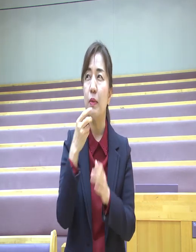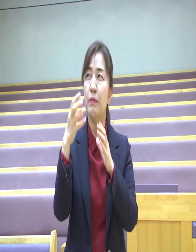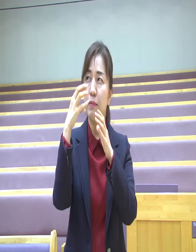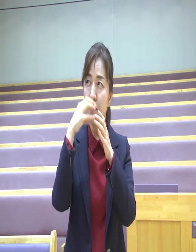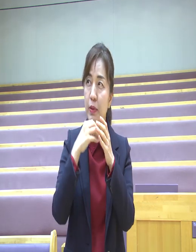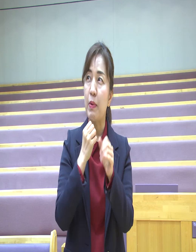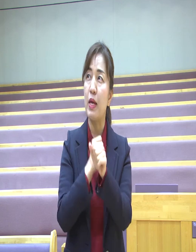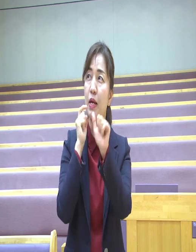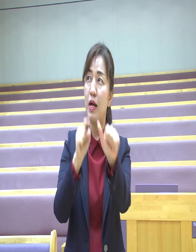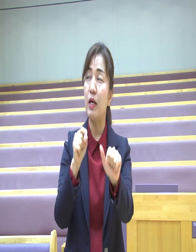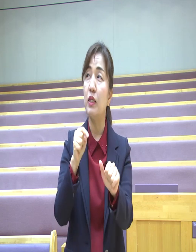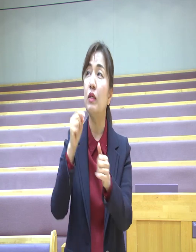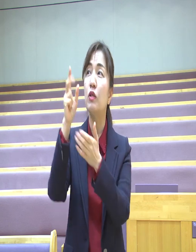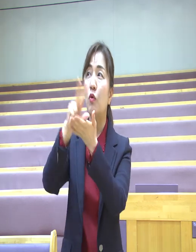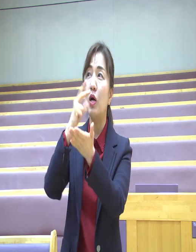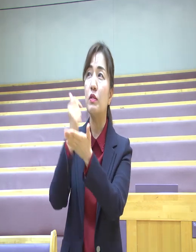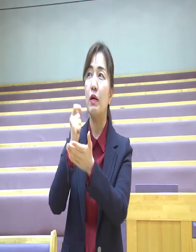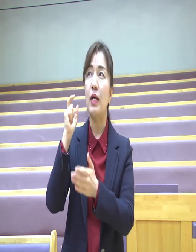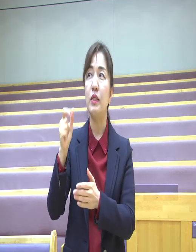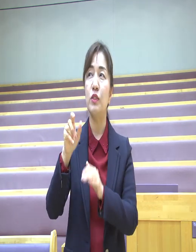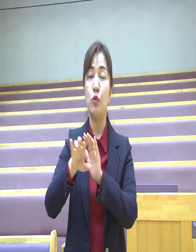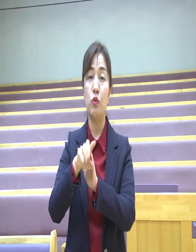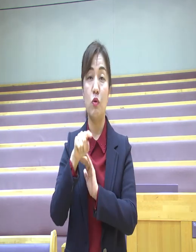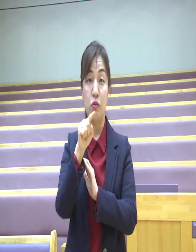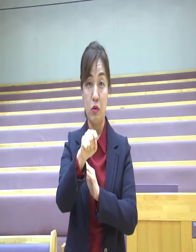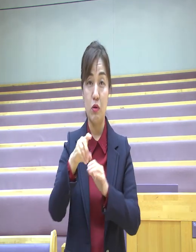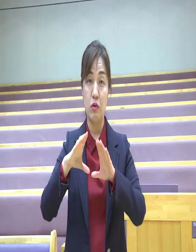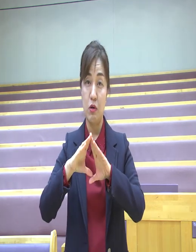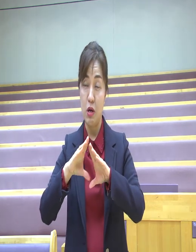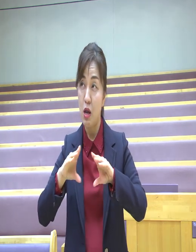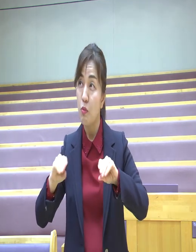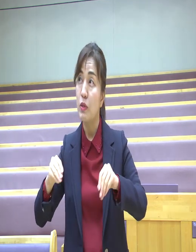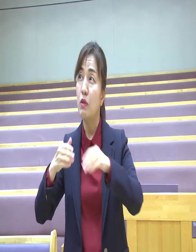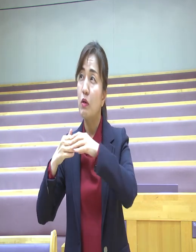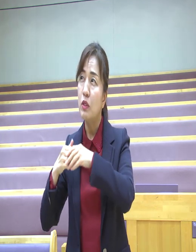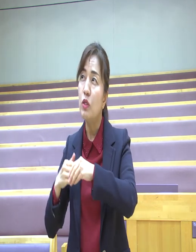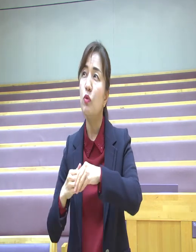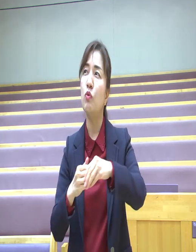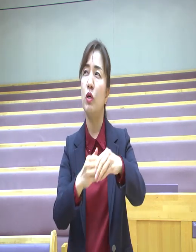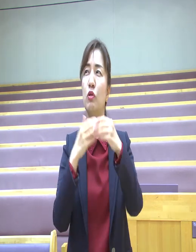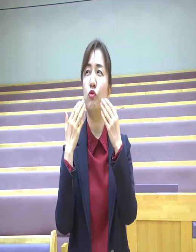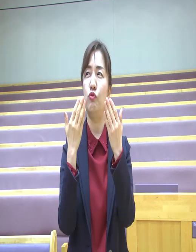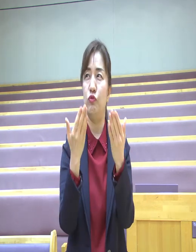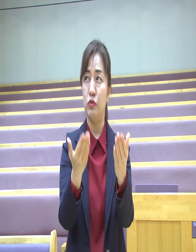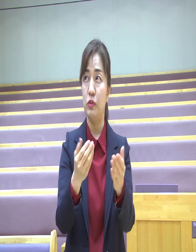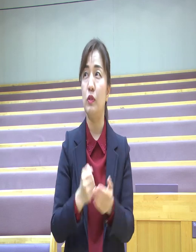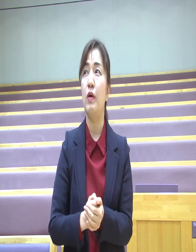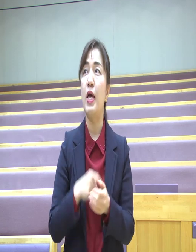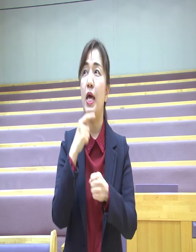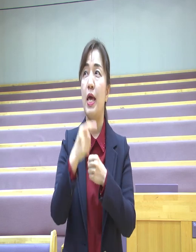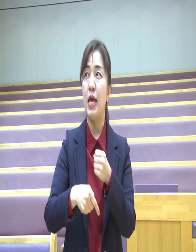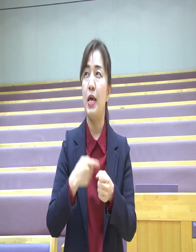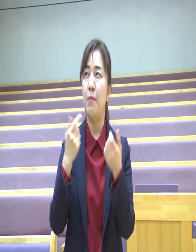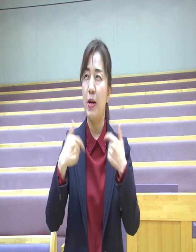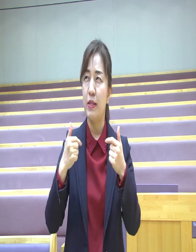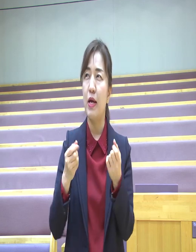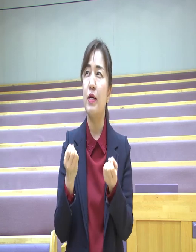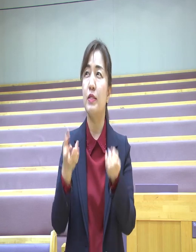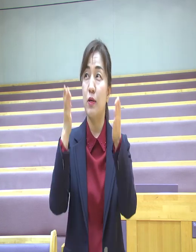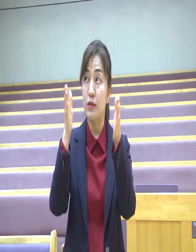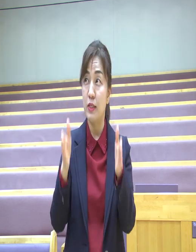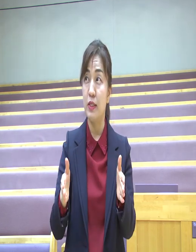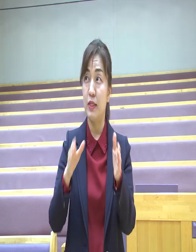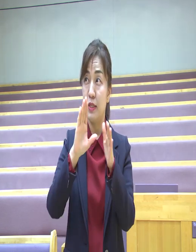내 입에 있게 하라. 이는 여호와께서 강하신 손으로 너를 애굽에서 인도하여 내셨음이니